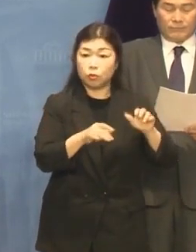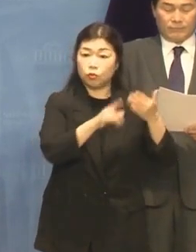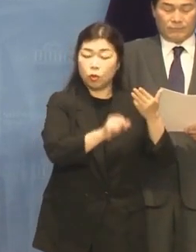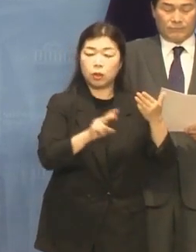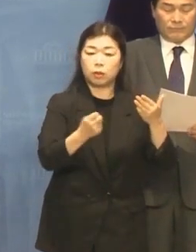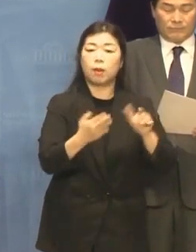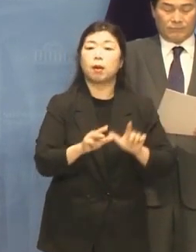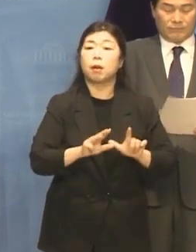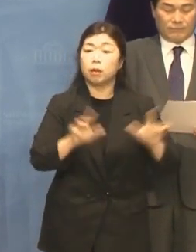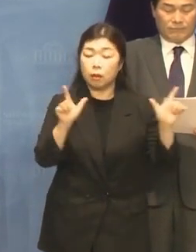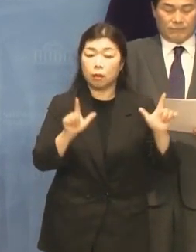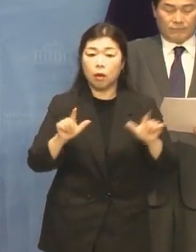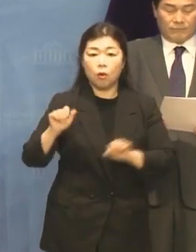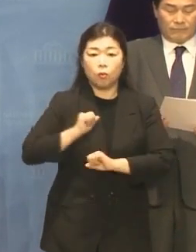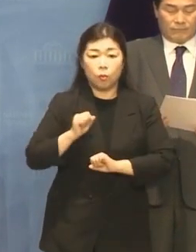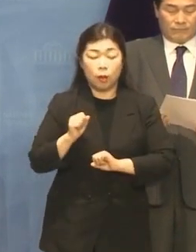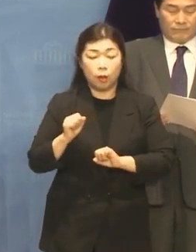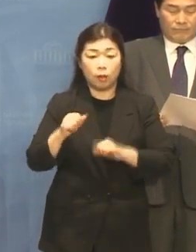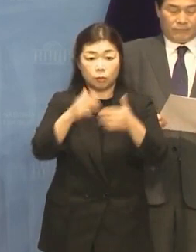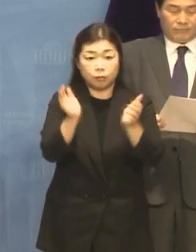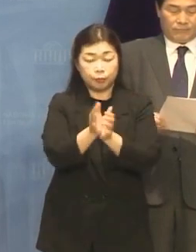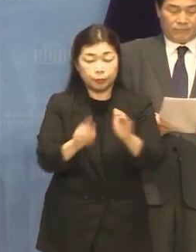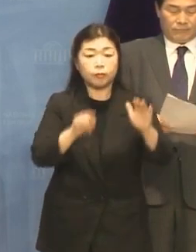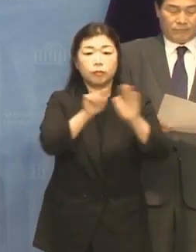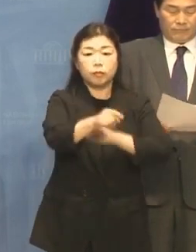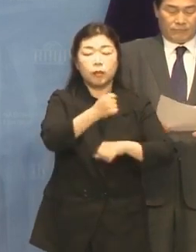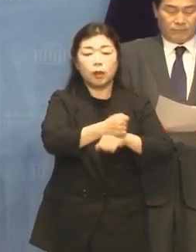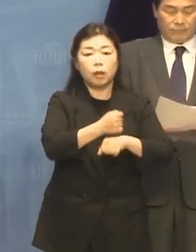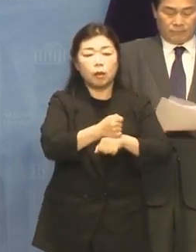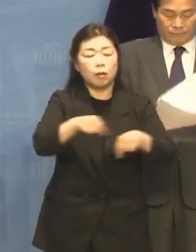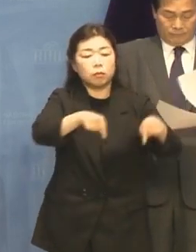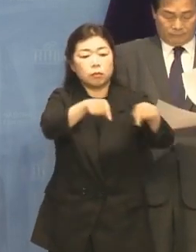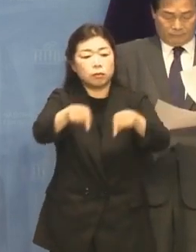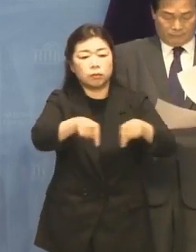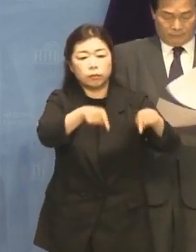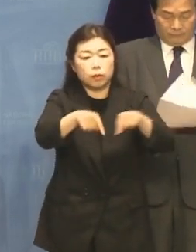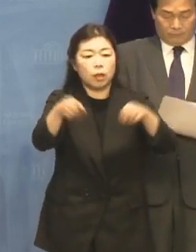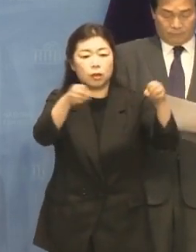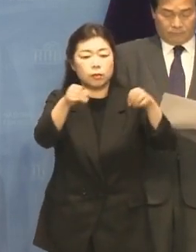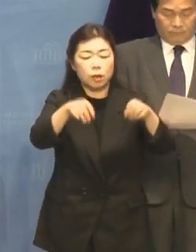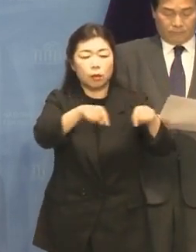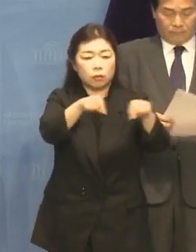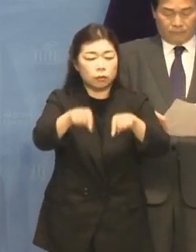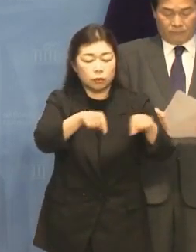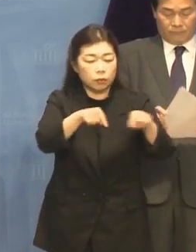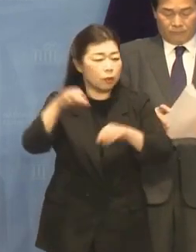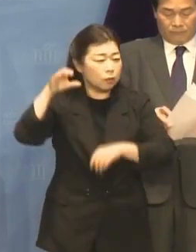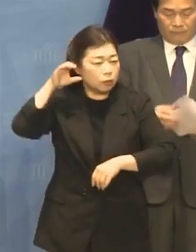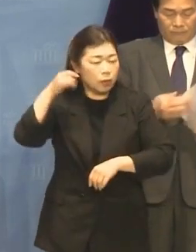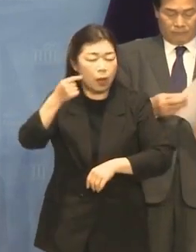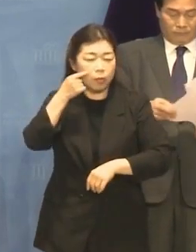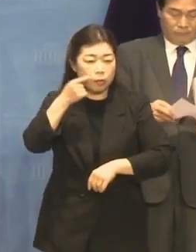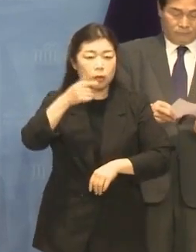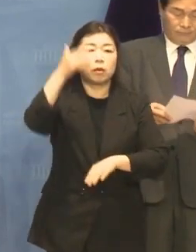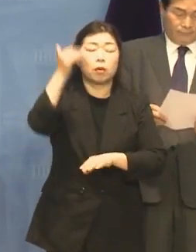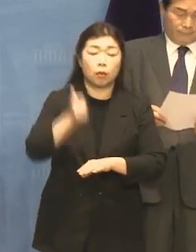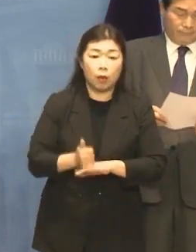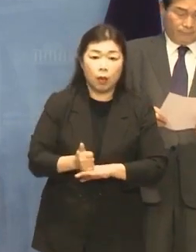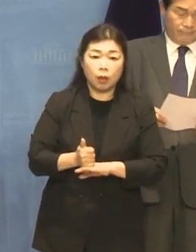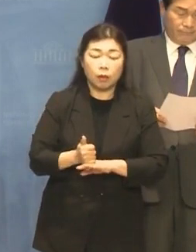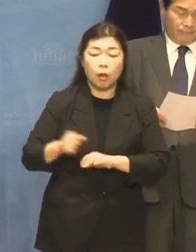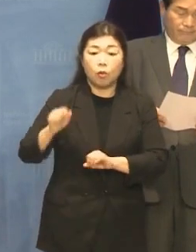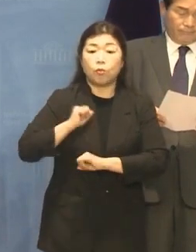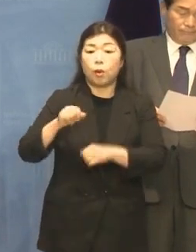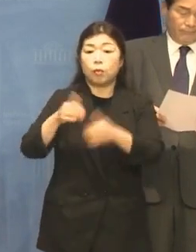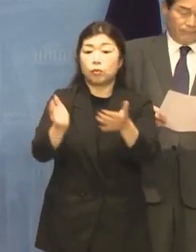28일 국방부를 방문하여 감청자료 음성 원본을 청취하는 방법으로 확인한 결과 기존